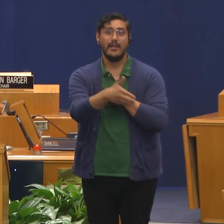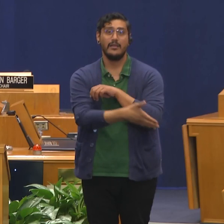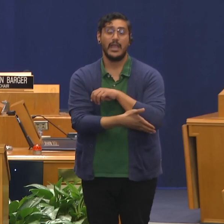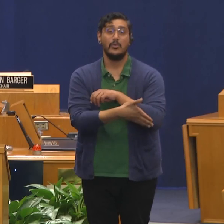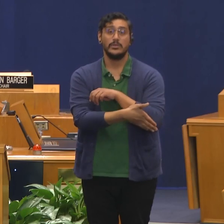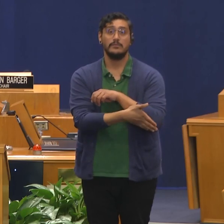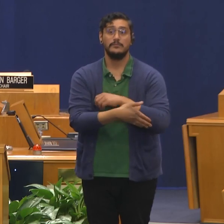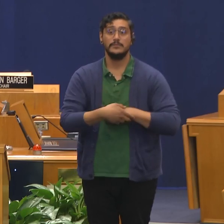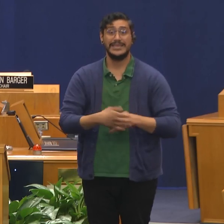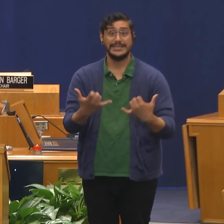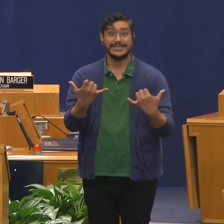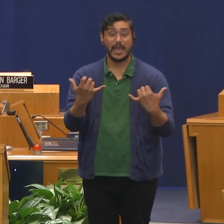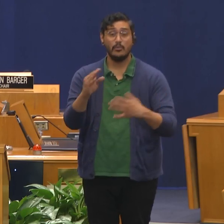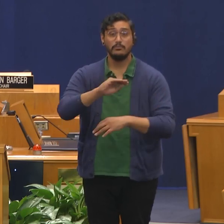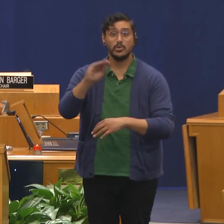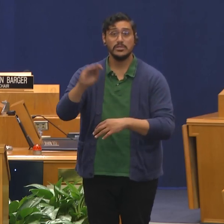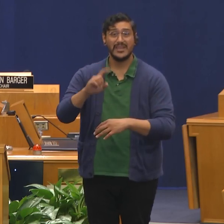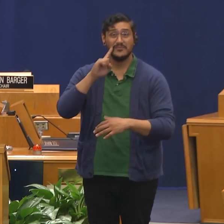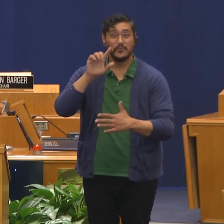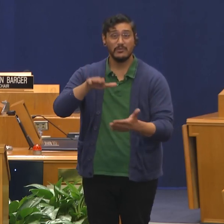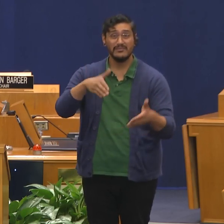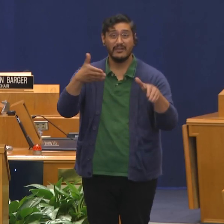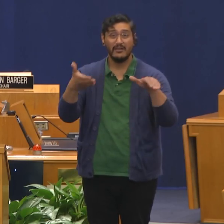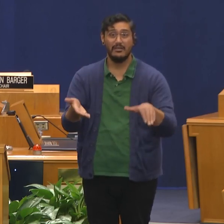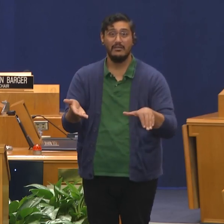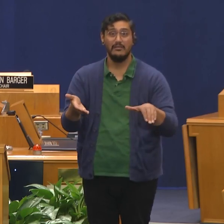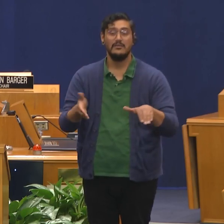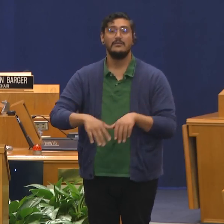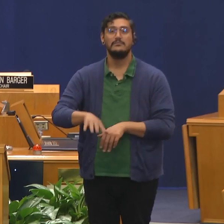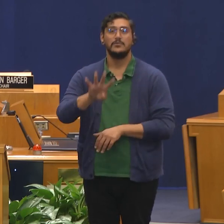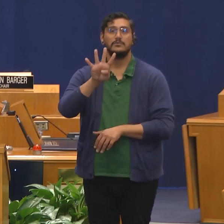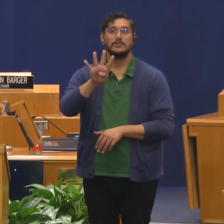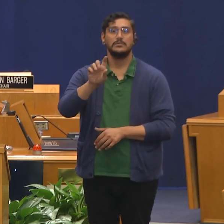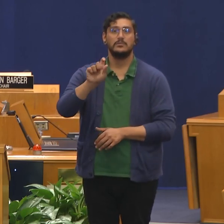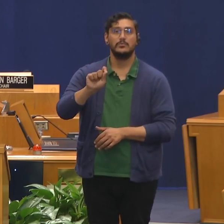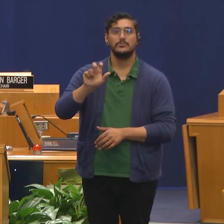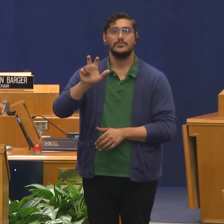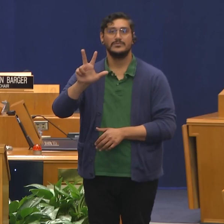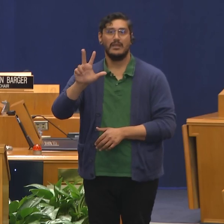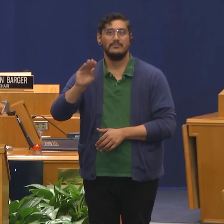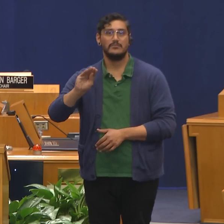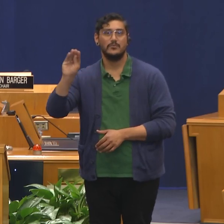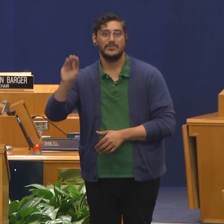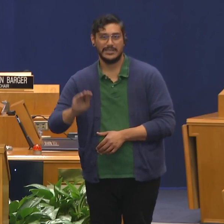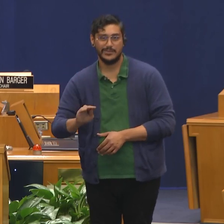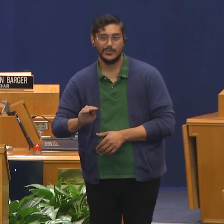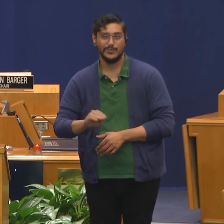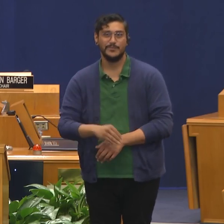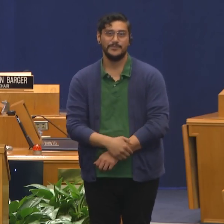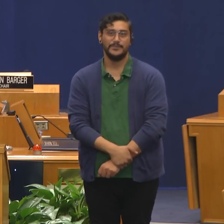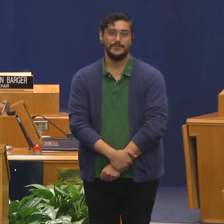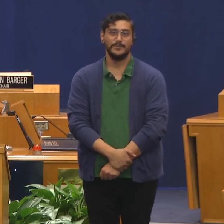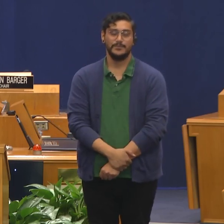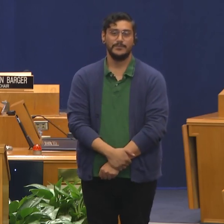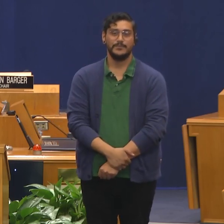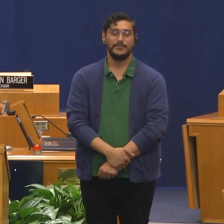Ángeles y nuestra tasa de mortalidad para COVID-19 es de 4.3%.